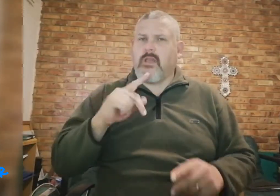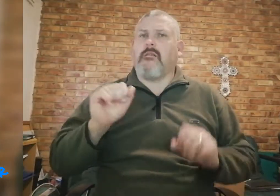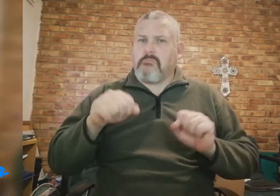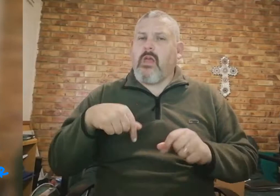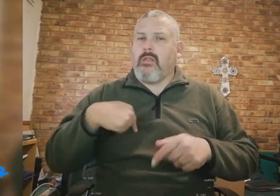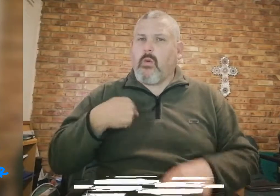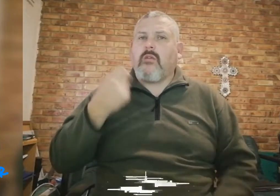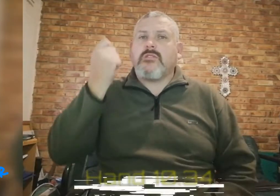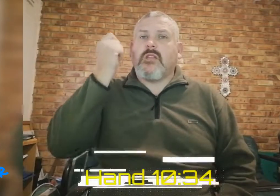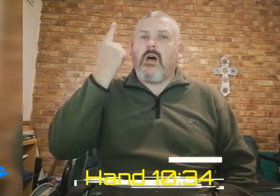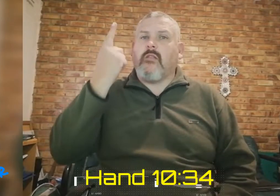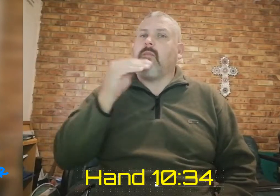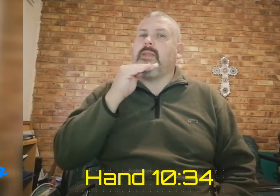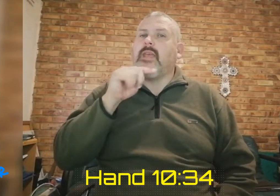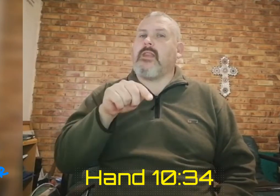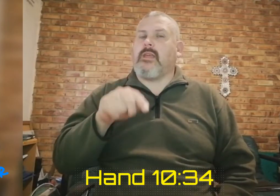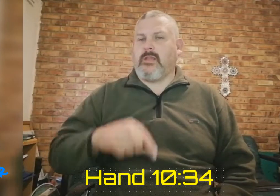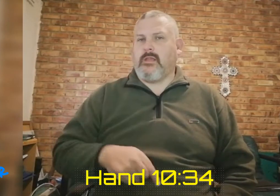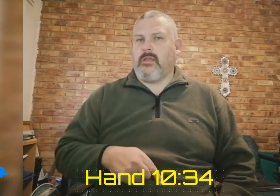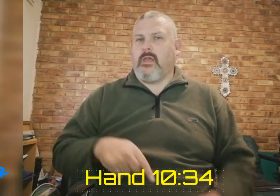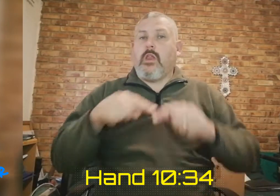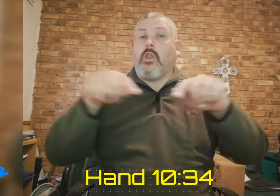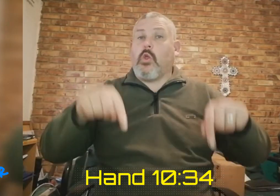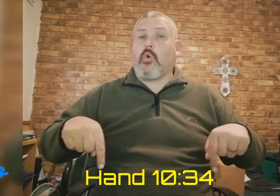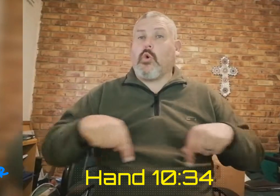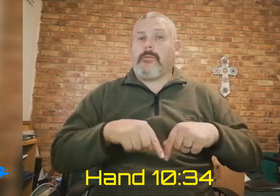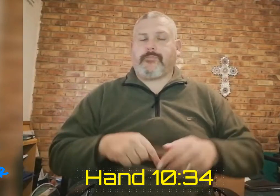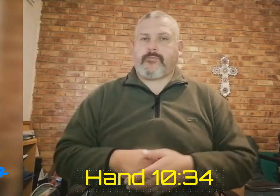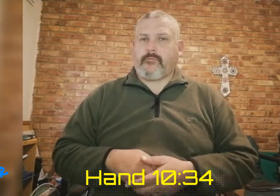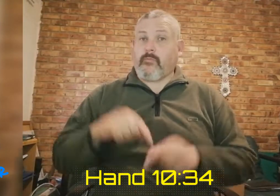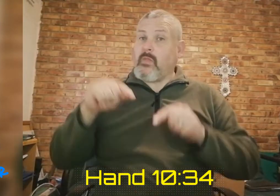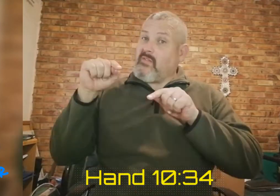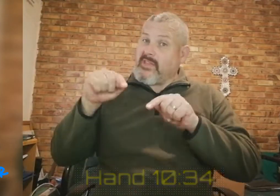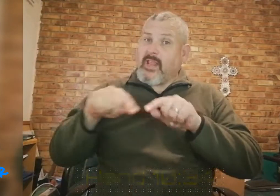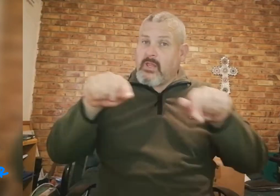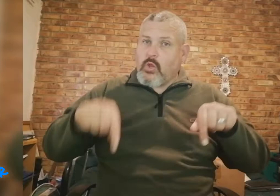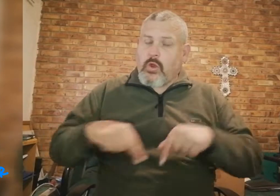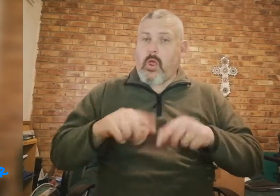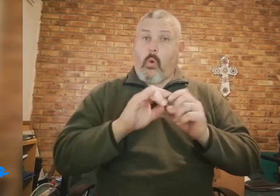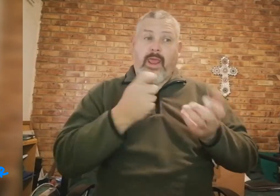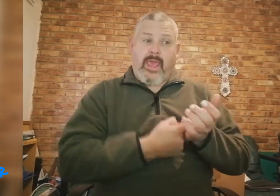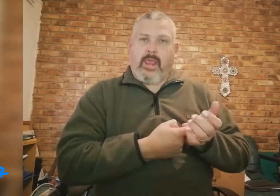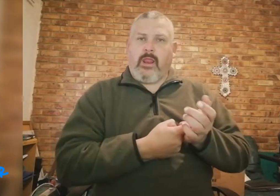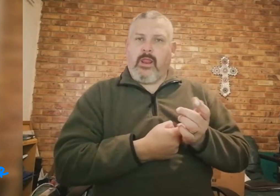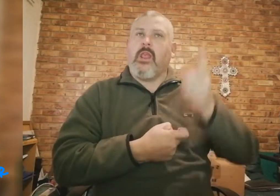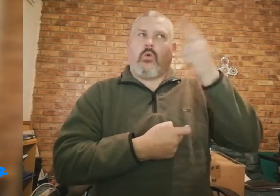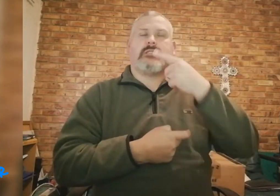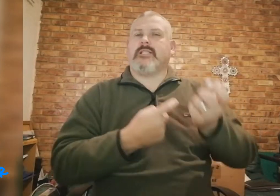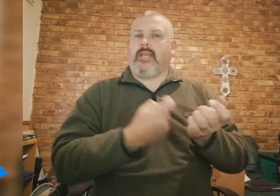sê, nou ek verstaan wat beteken dat die doek, doek onrein, wat sê is